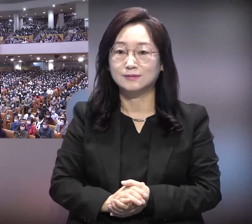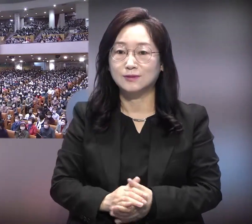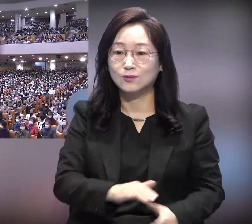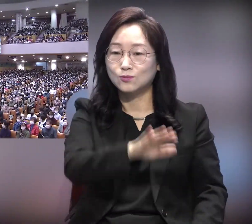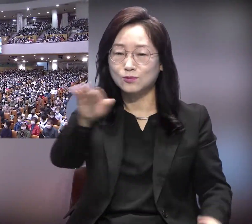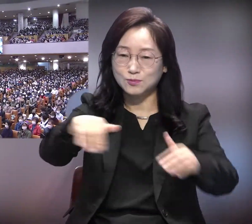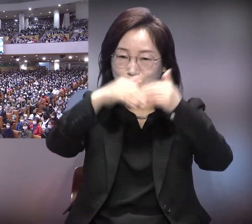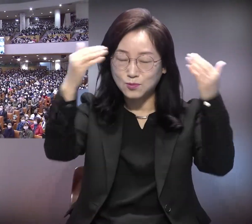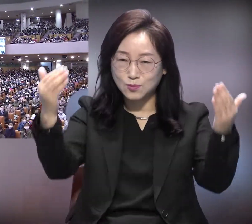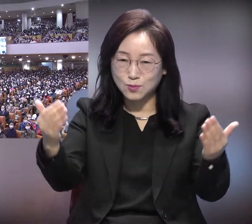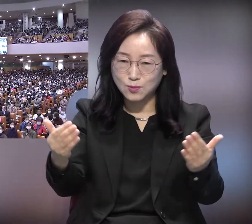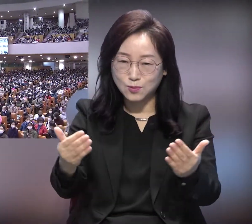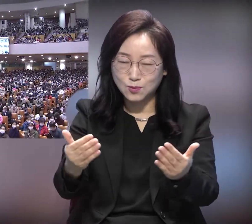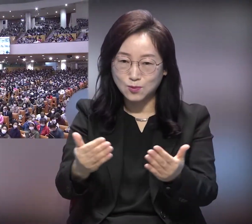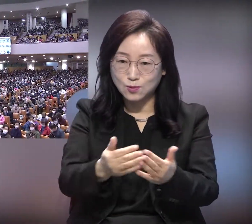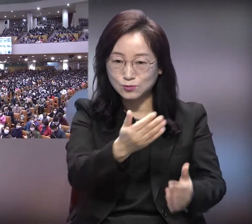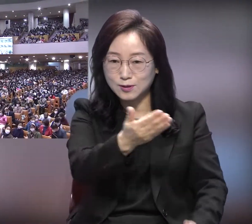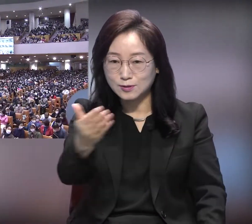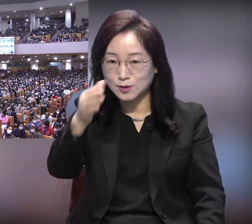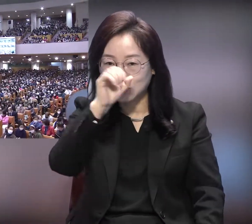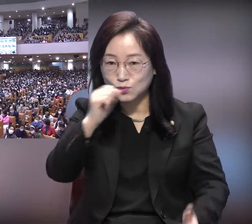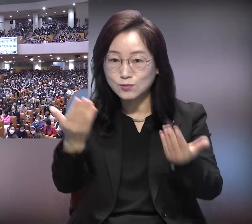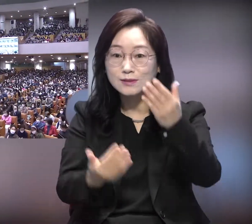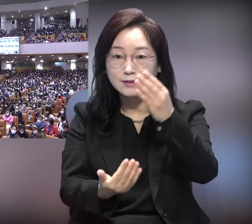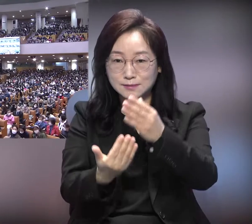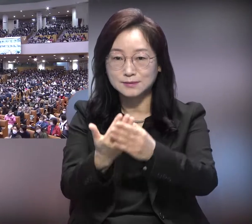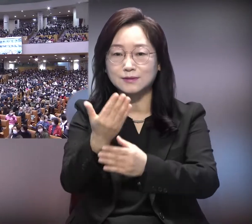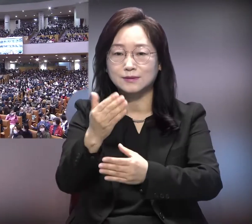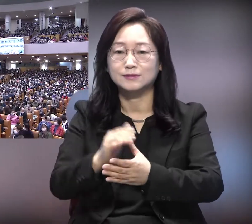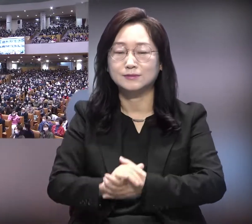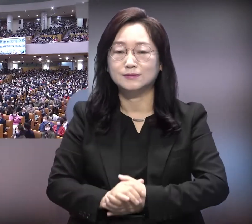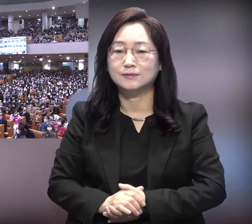우리 모두에게 좋은 일이 일어납니다.